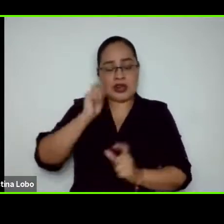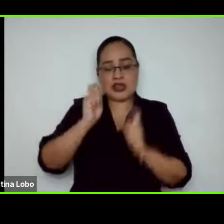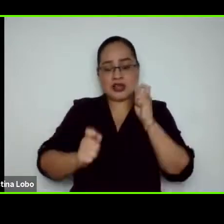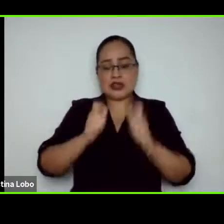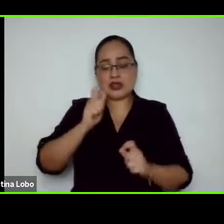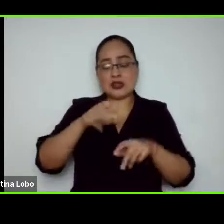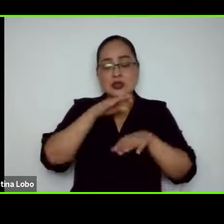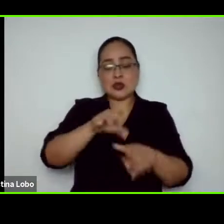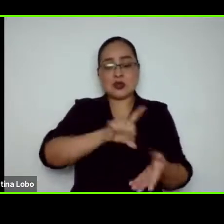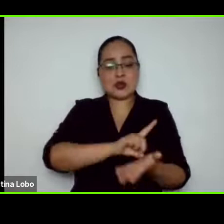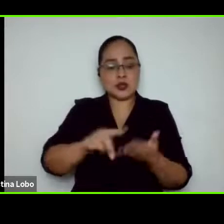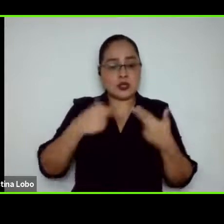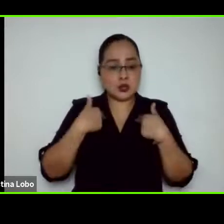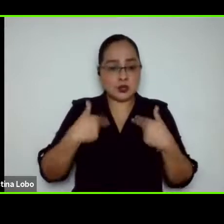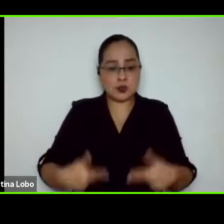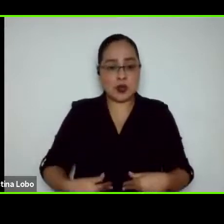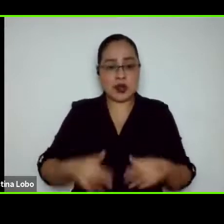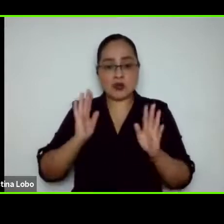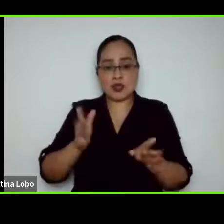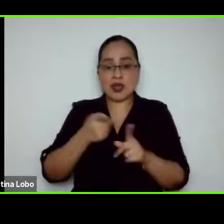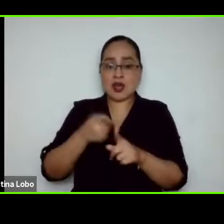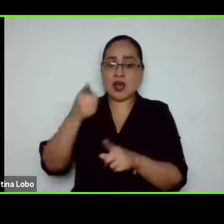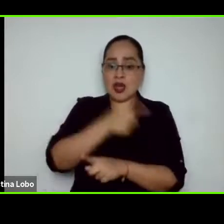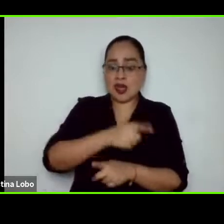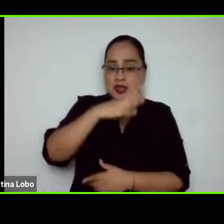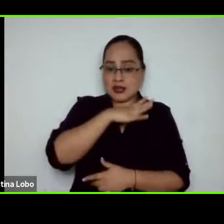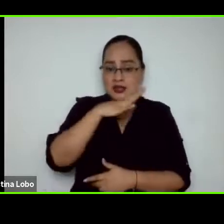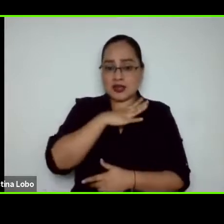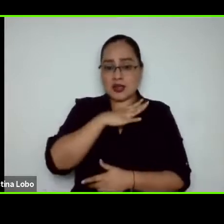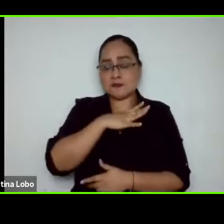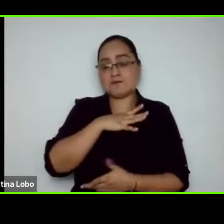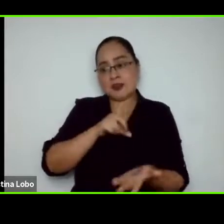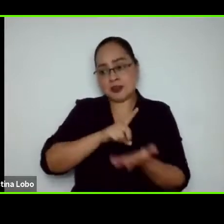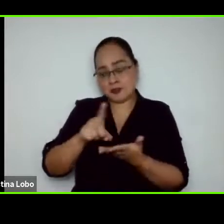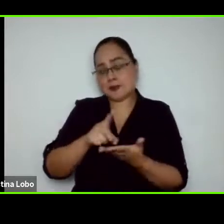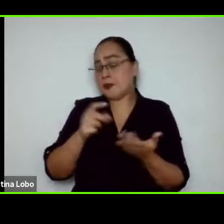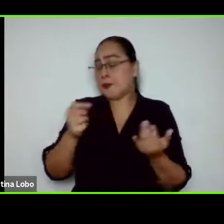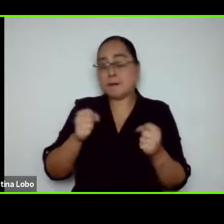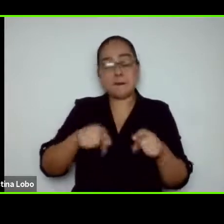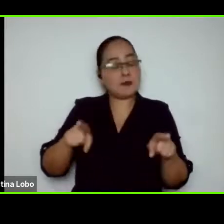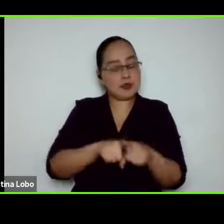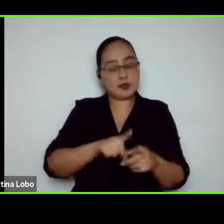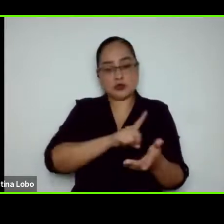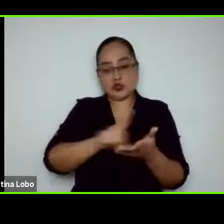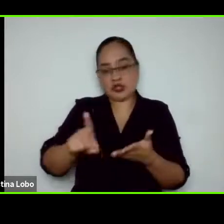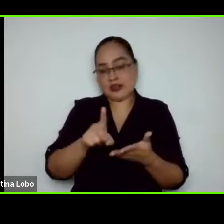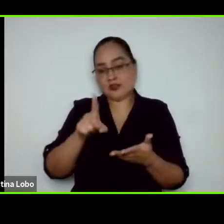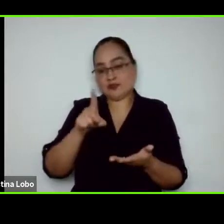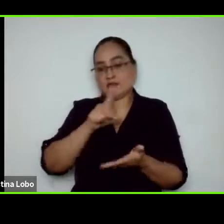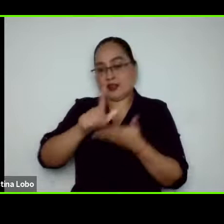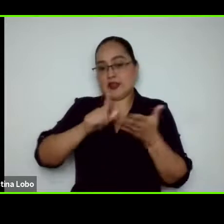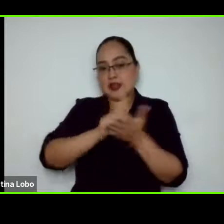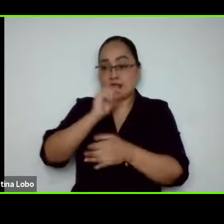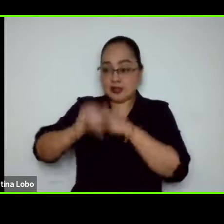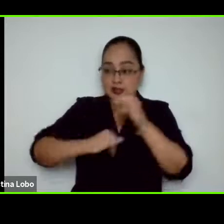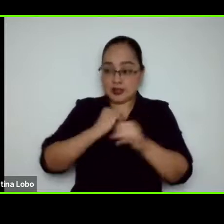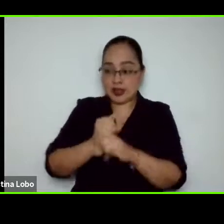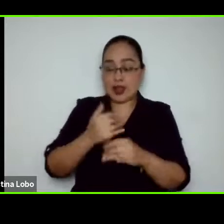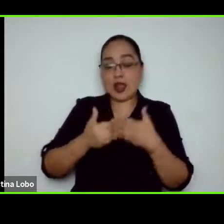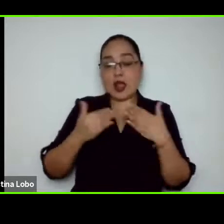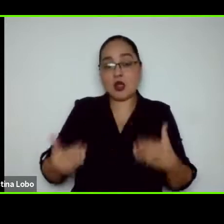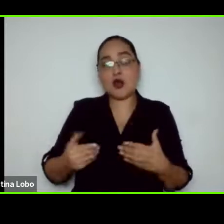derechos que estaban, digamos, ya existían en el derecho internacional de los derechos humanos, pero que nos vienen a dar una muy buena guía para